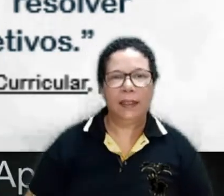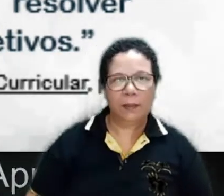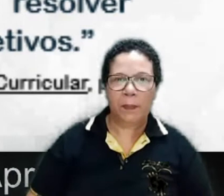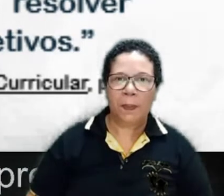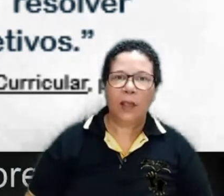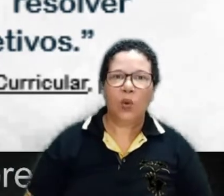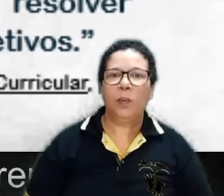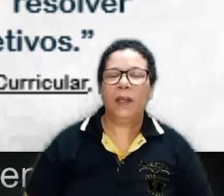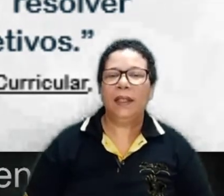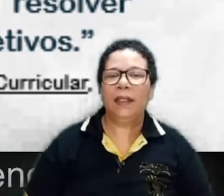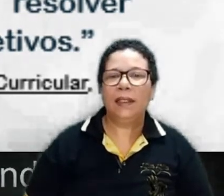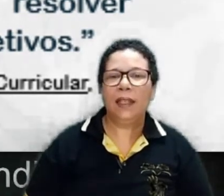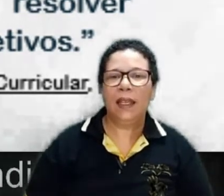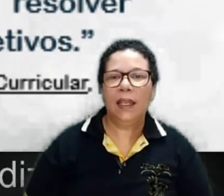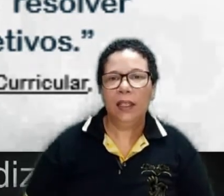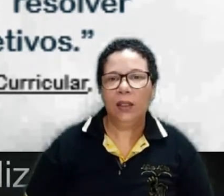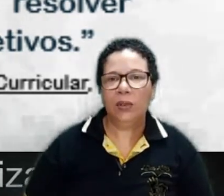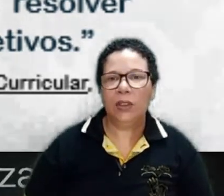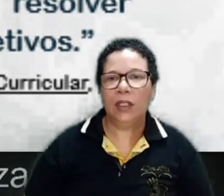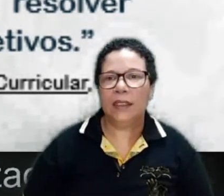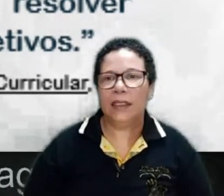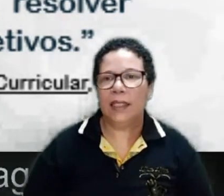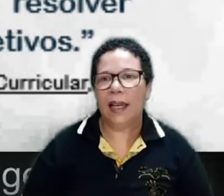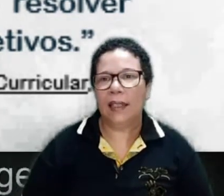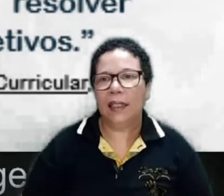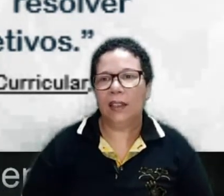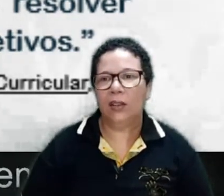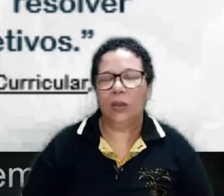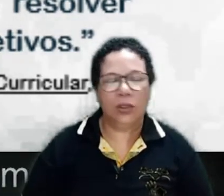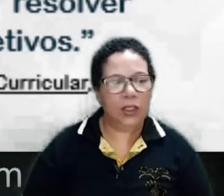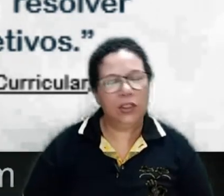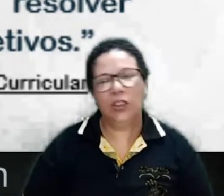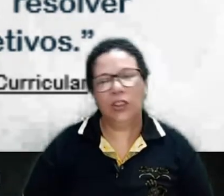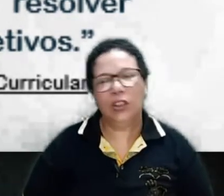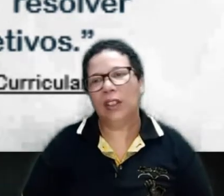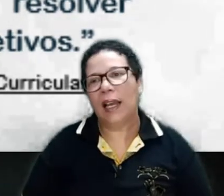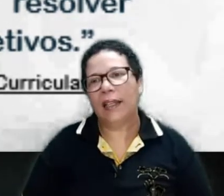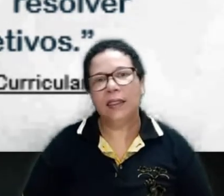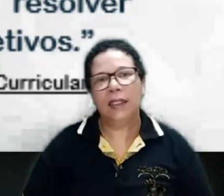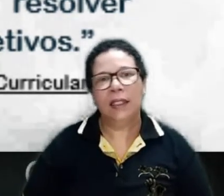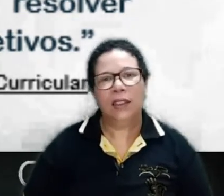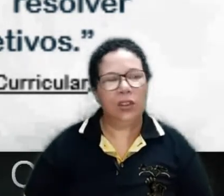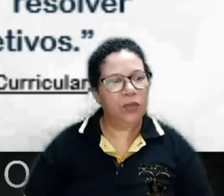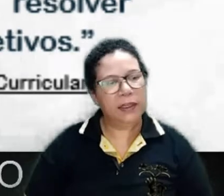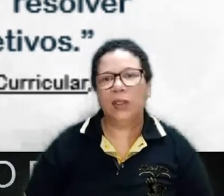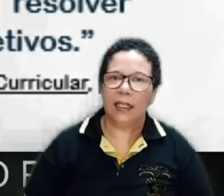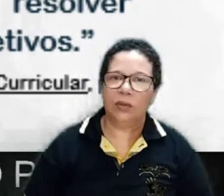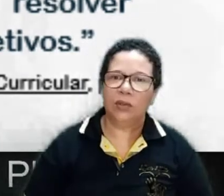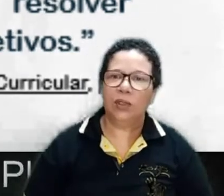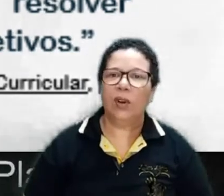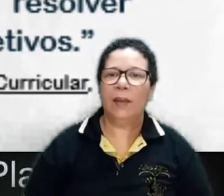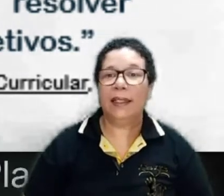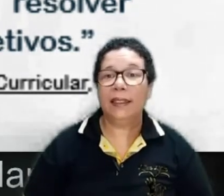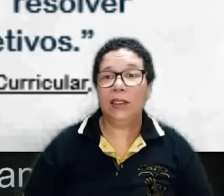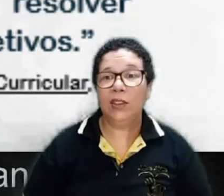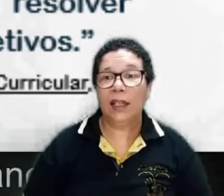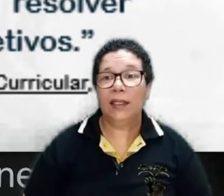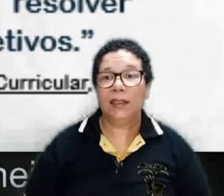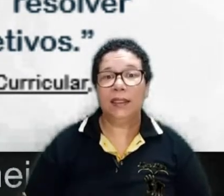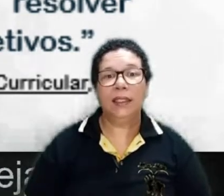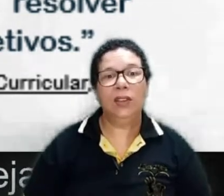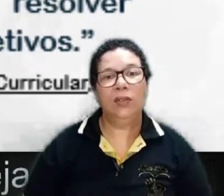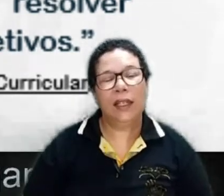acompanhar aí. Compreender e utilizar tecnologias digitais de informação e comunicação de forma